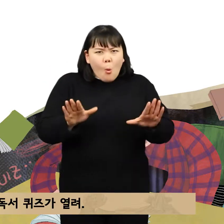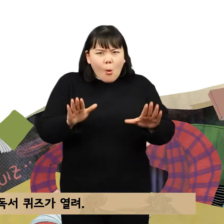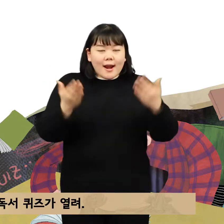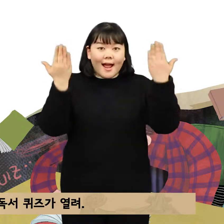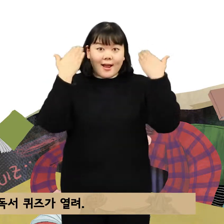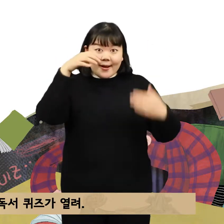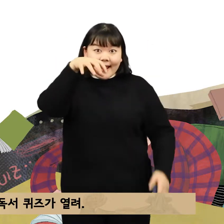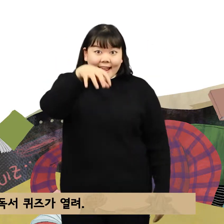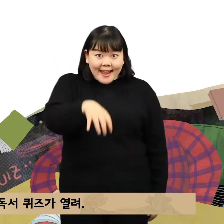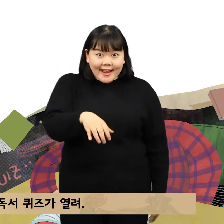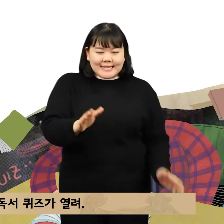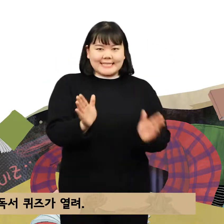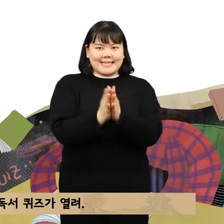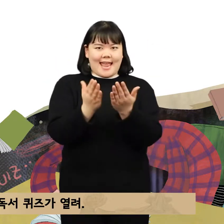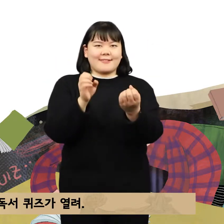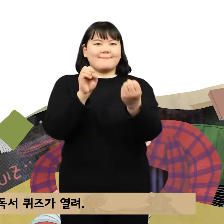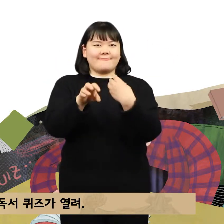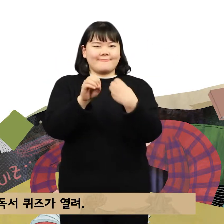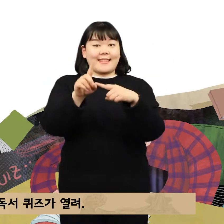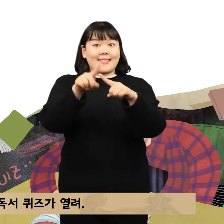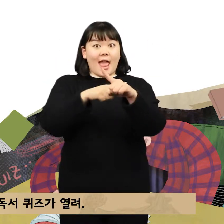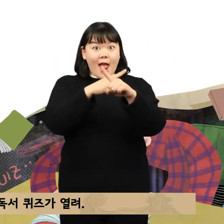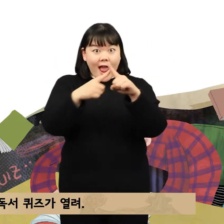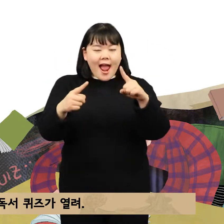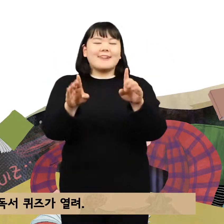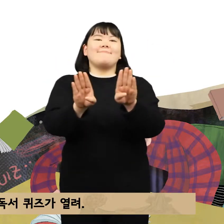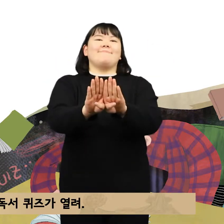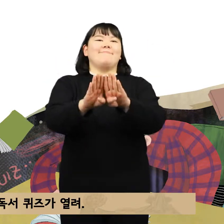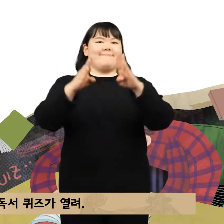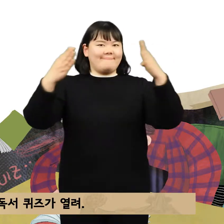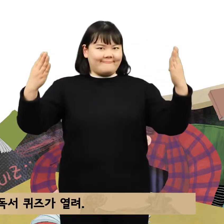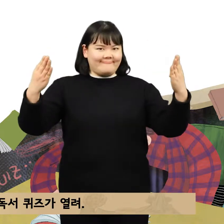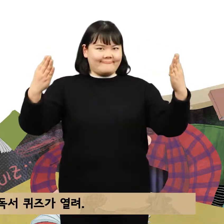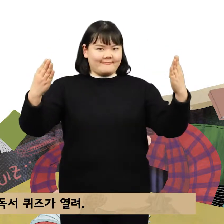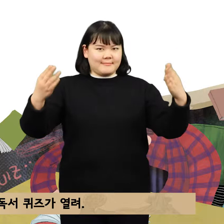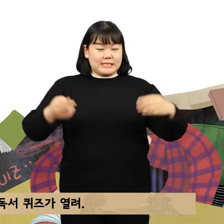오늘은 학교에서 독서 퀴즈가 열려.